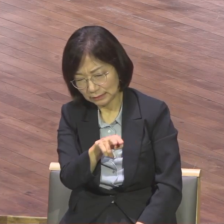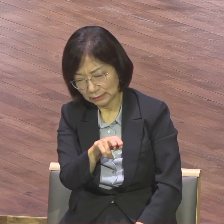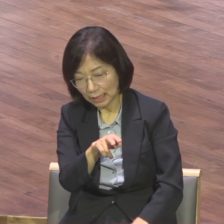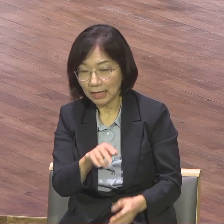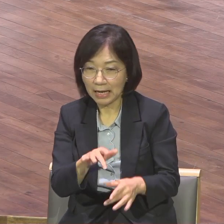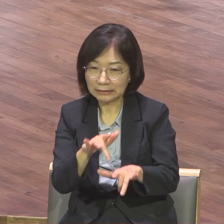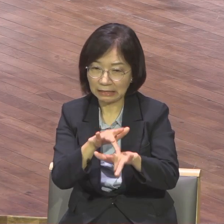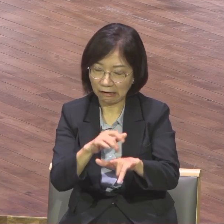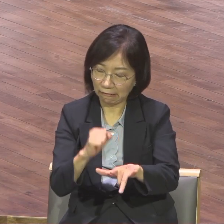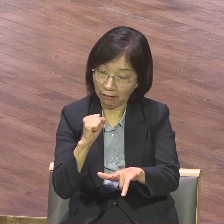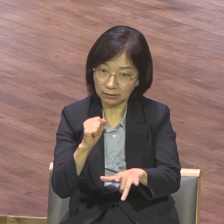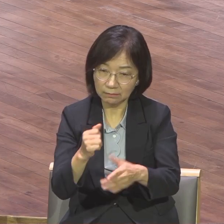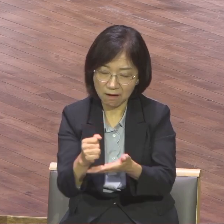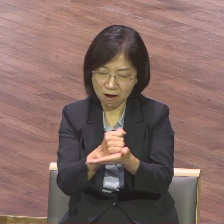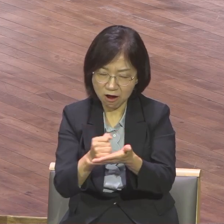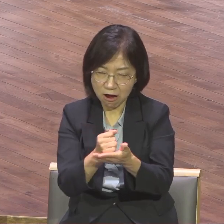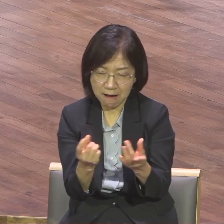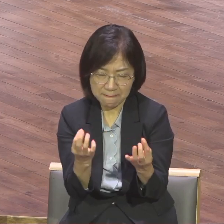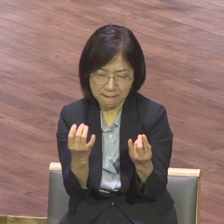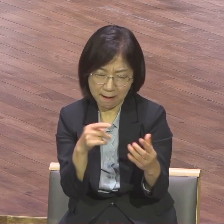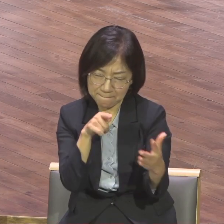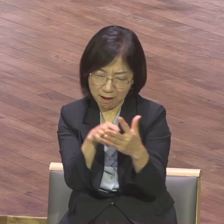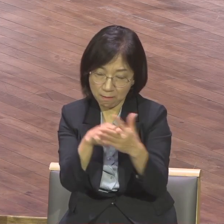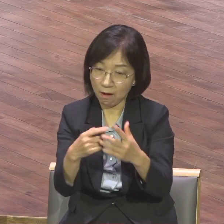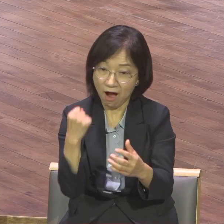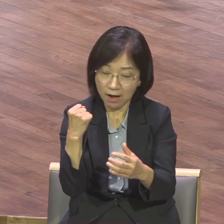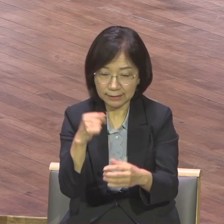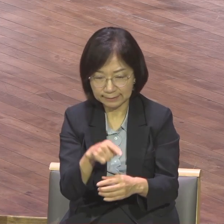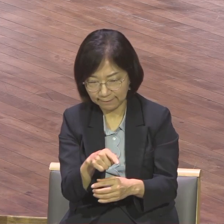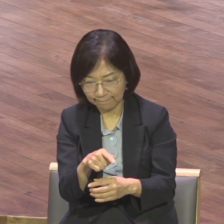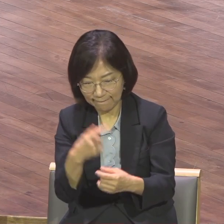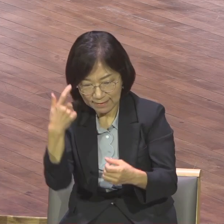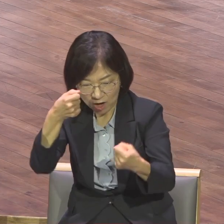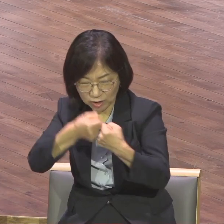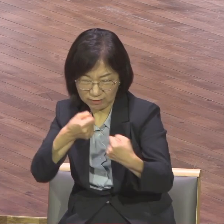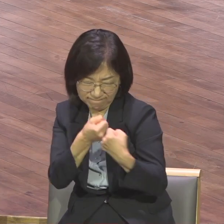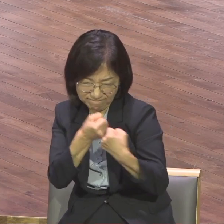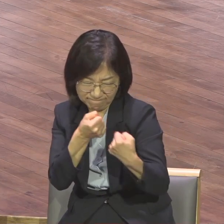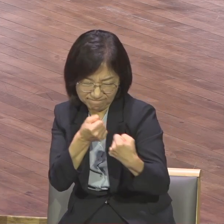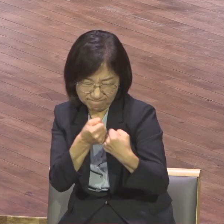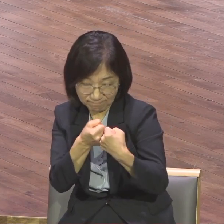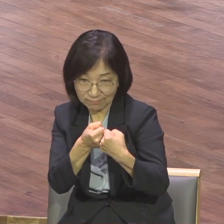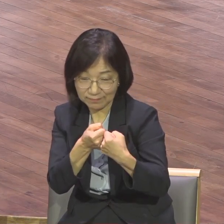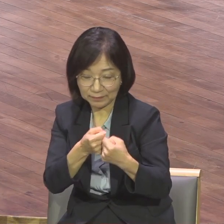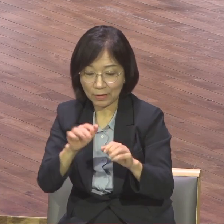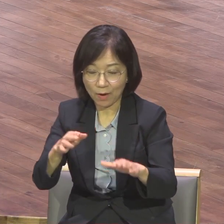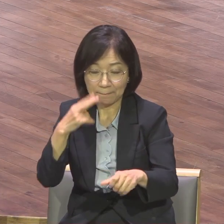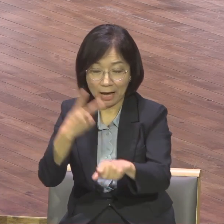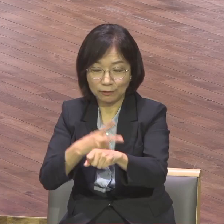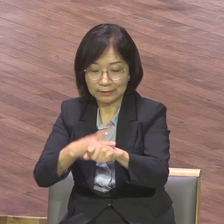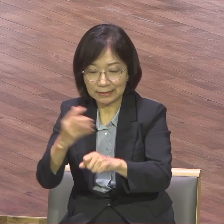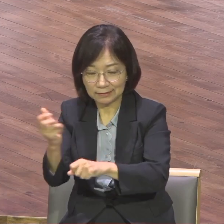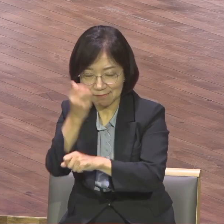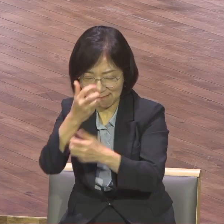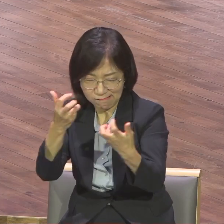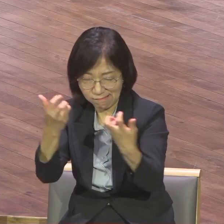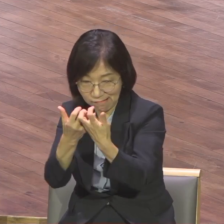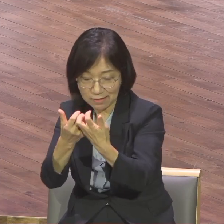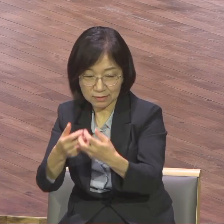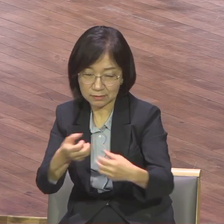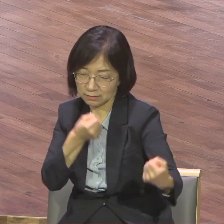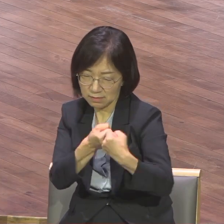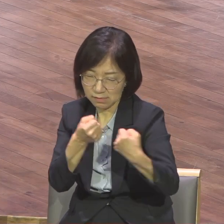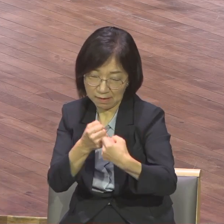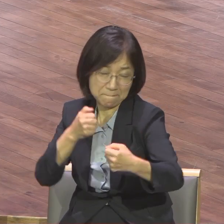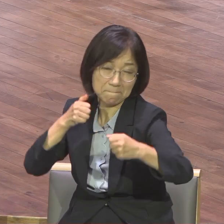그 현장에 영적 싸움을 싸웠습니다. 그 성령으로 충만해진 사도 바울이 사탄의 망대를